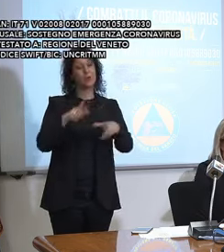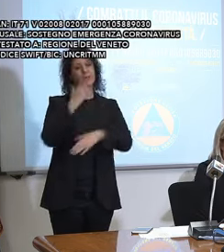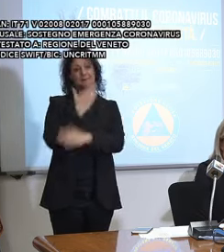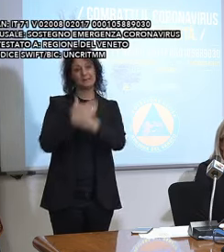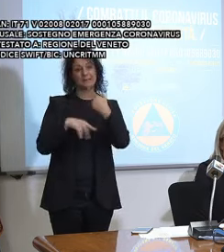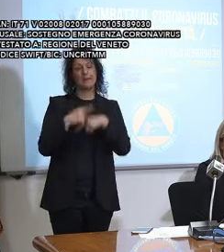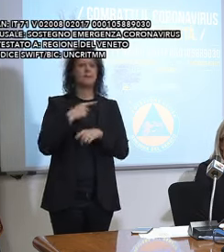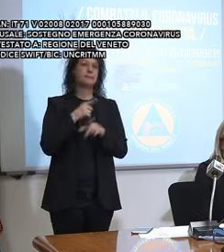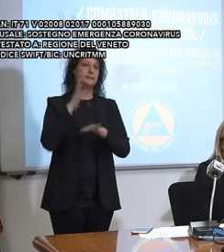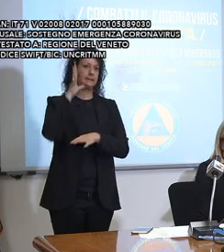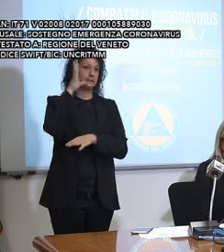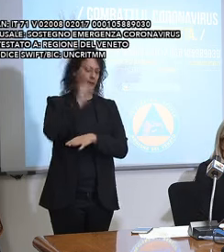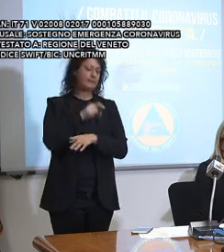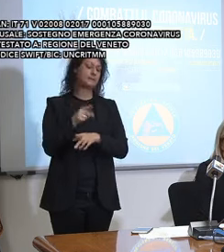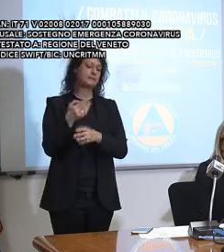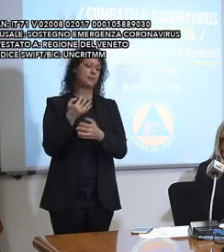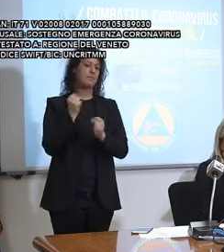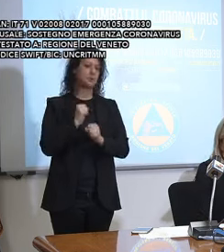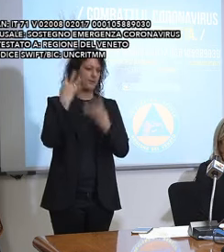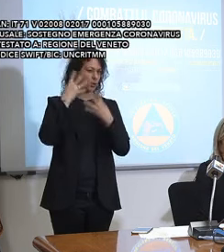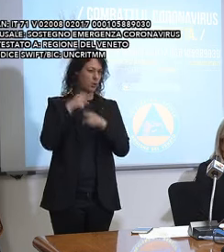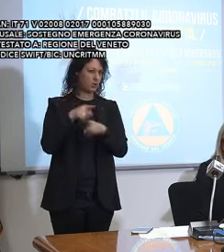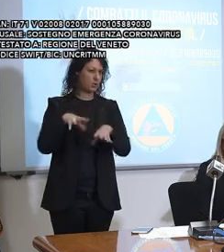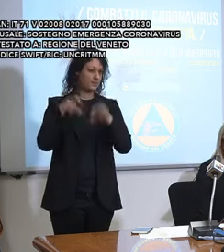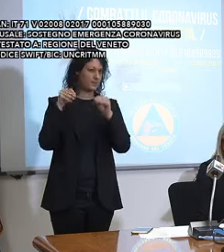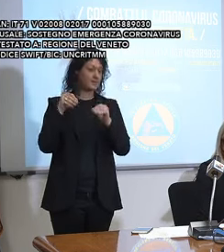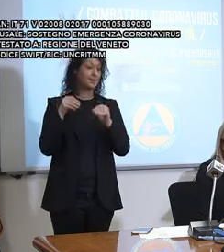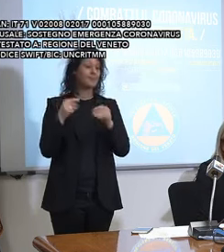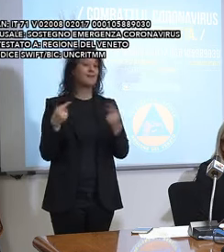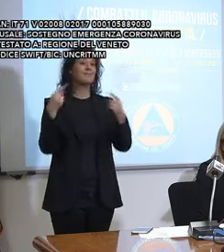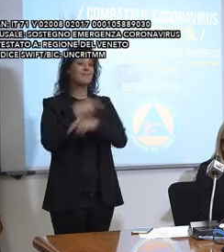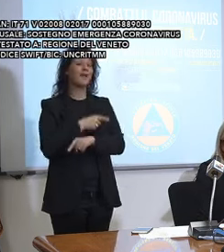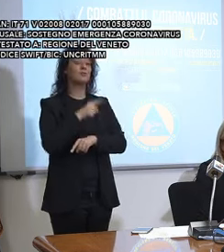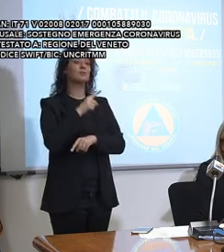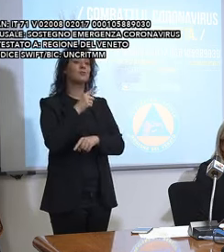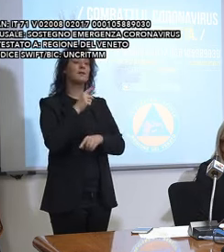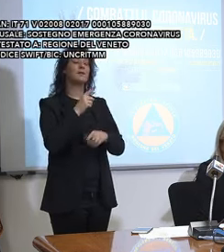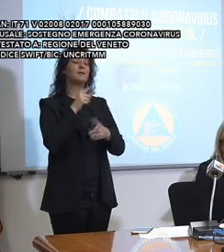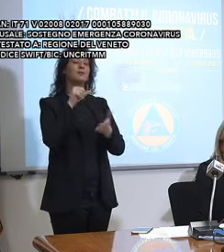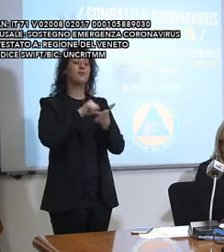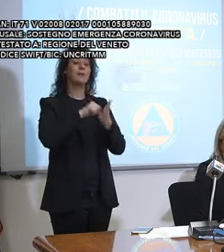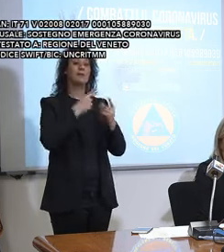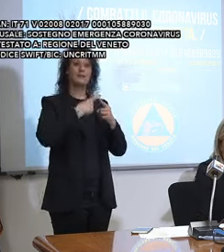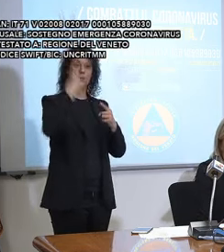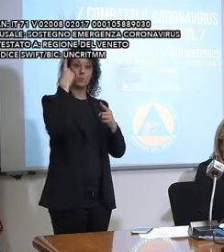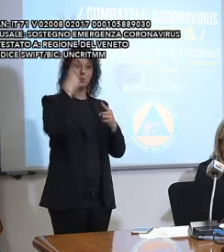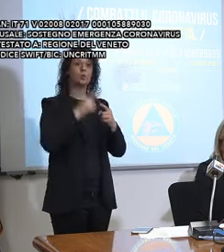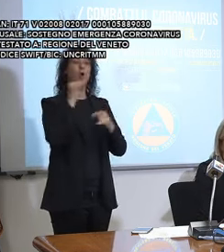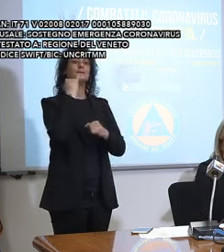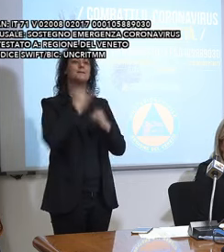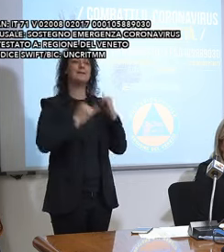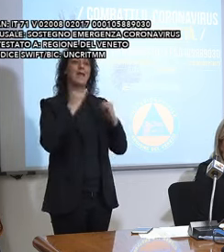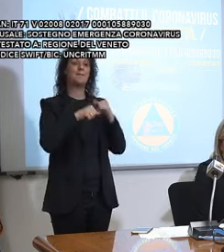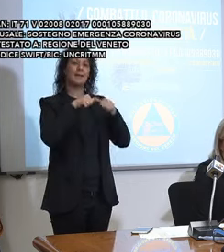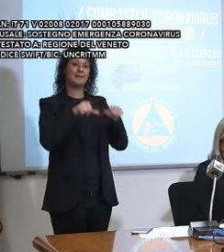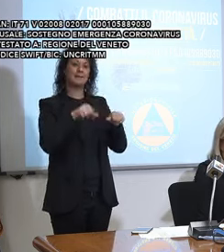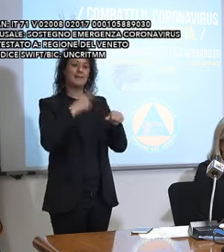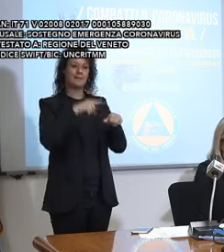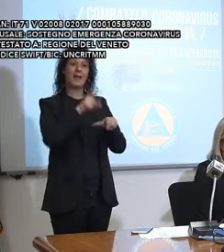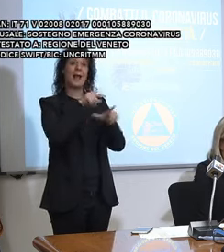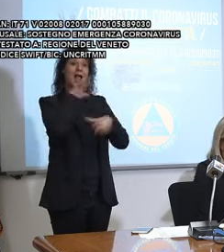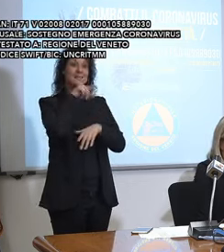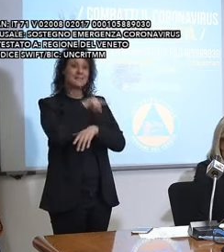capiamo, però riaprire alcuni centri servizi semiresenziali per gli anziani, quando sappiamo insomma che purtroppo è la categoria che oggi